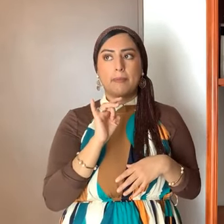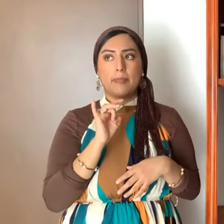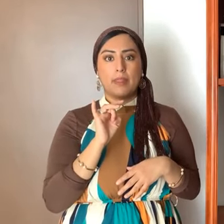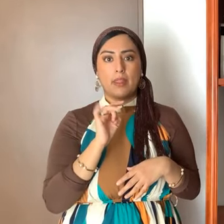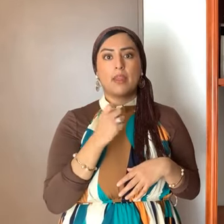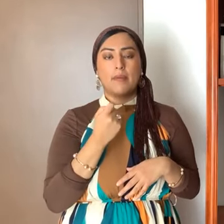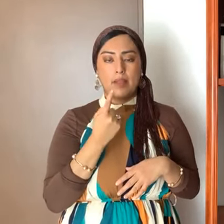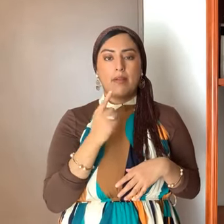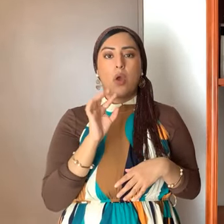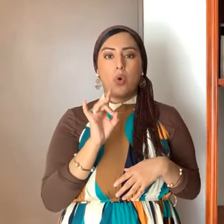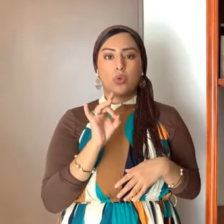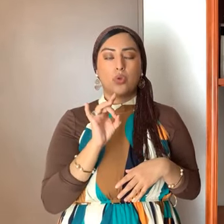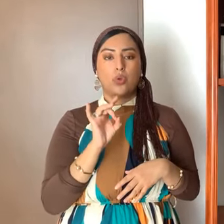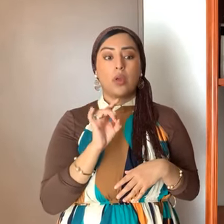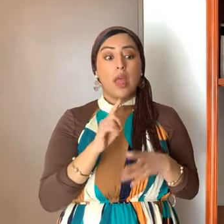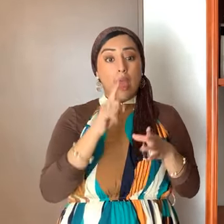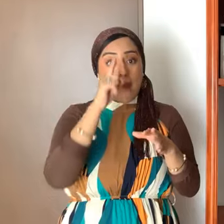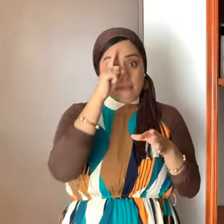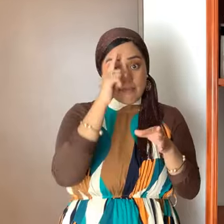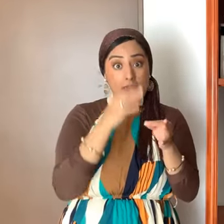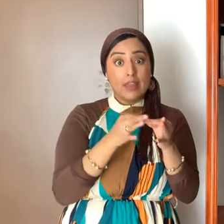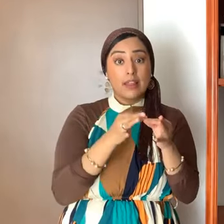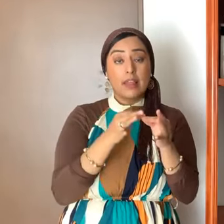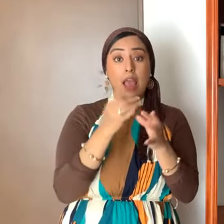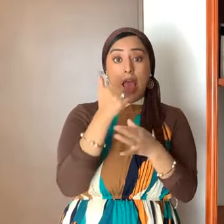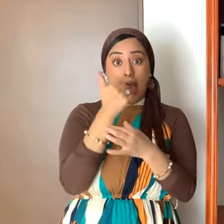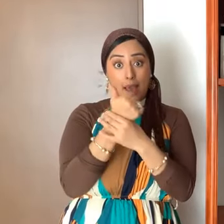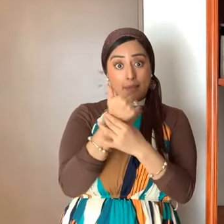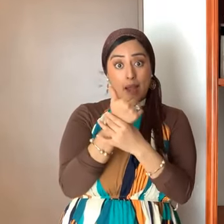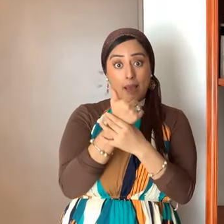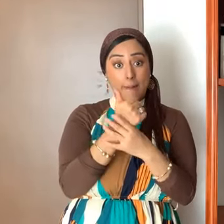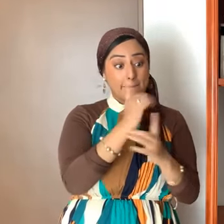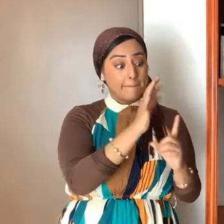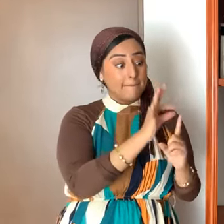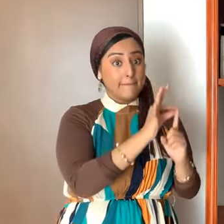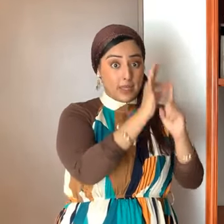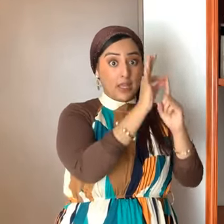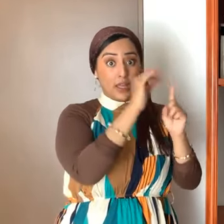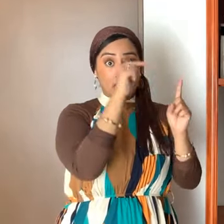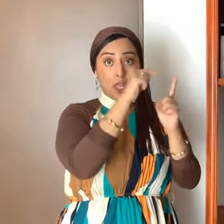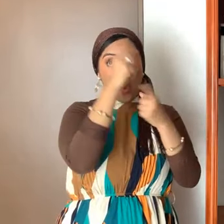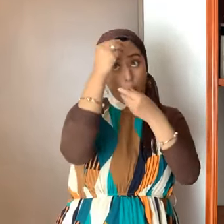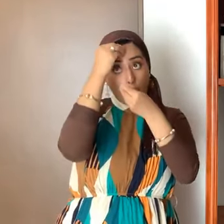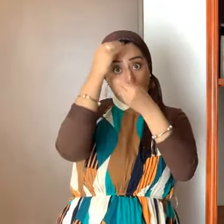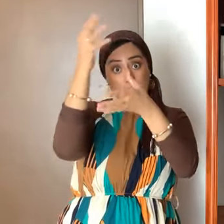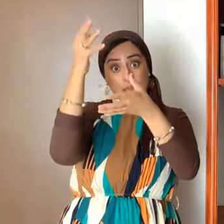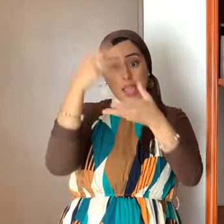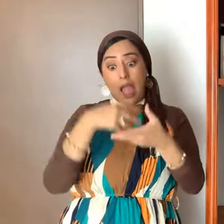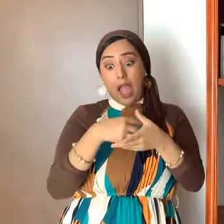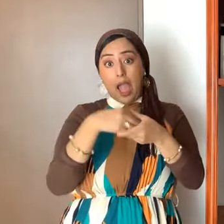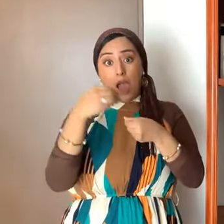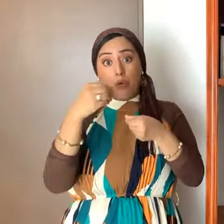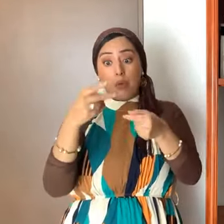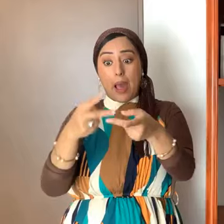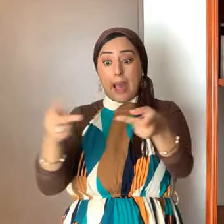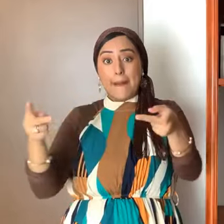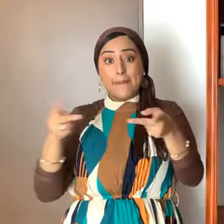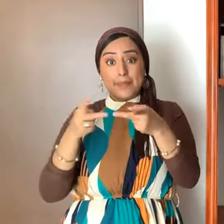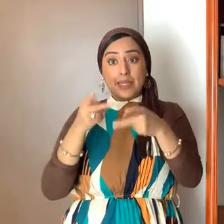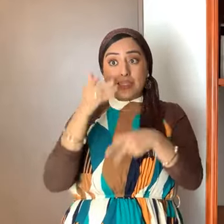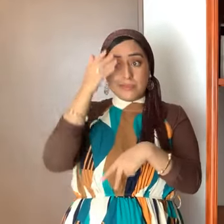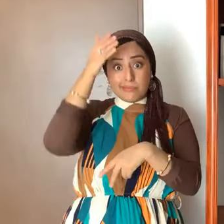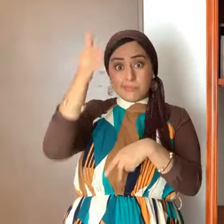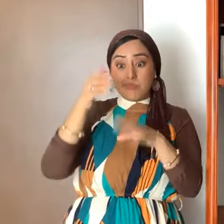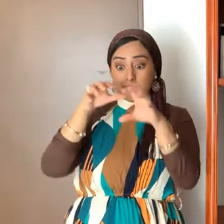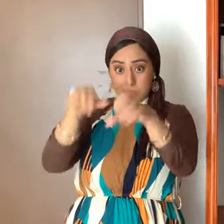Hebreos 11, verso 8, dice, por la fe, Abraham siendo llamado obedeció para salir al lugar que había de recibir como herencia